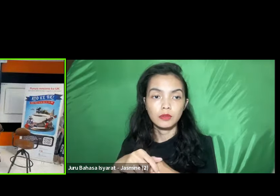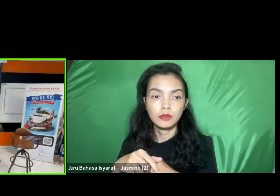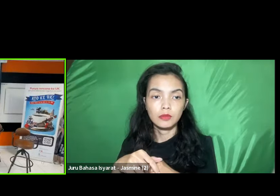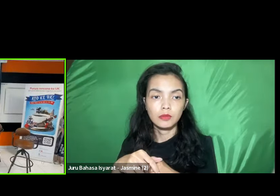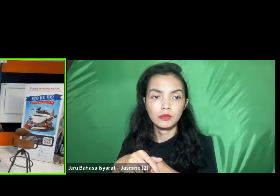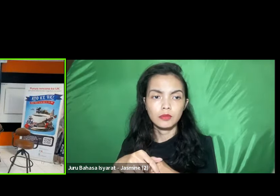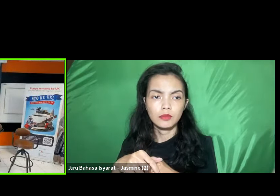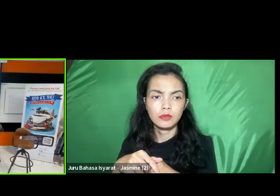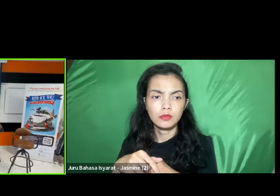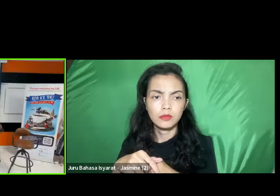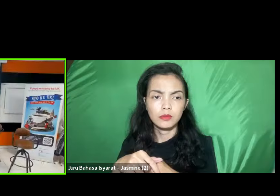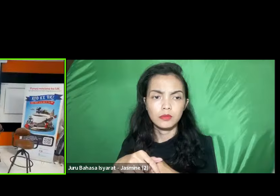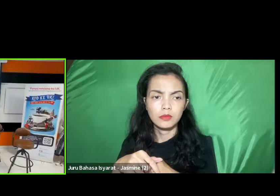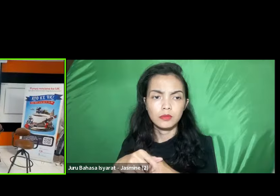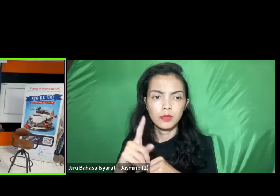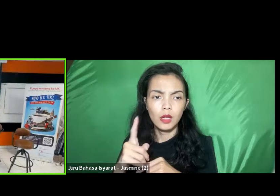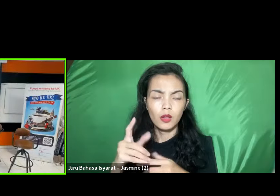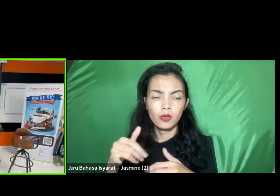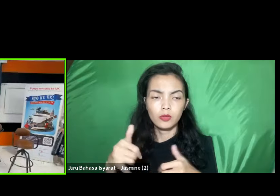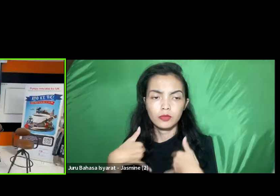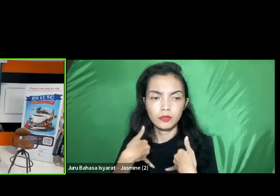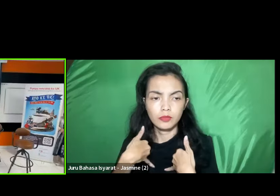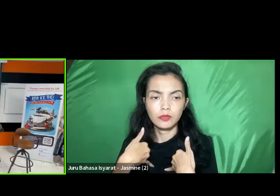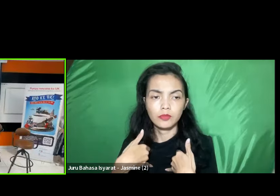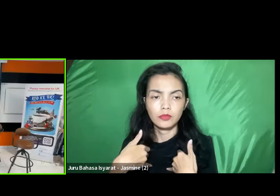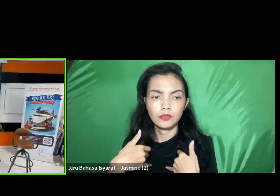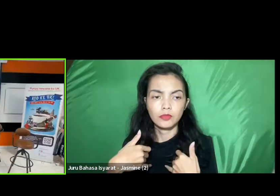jadiening scholar gitu ya